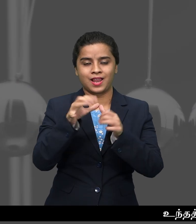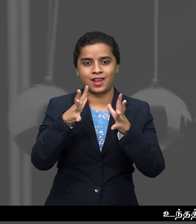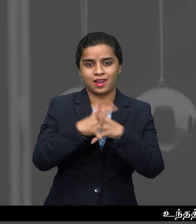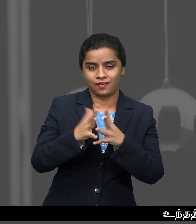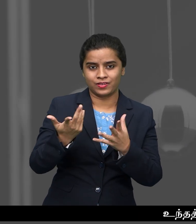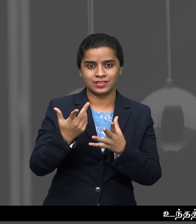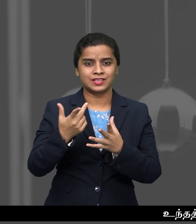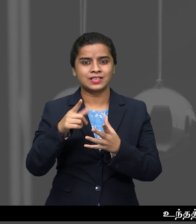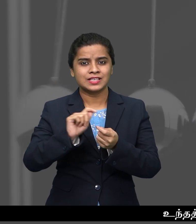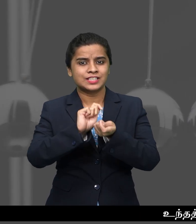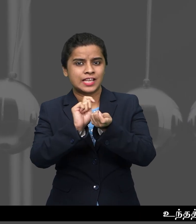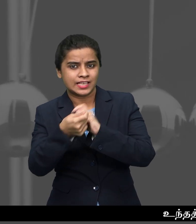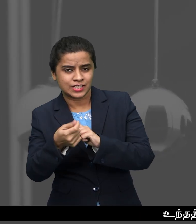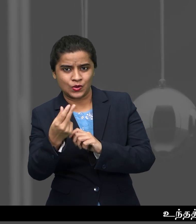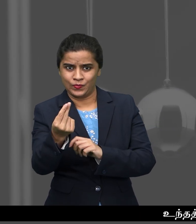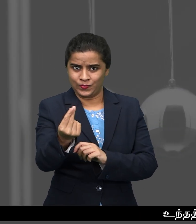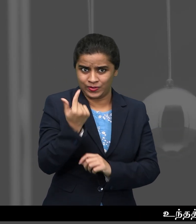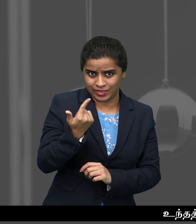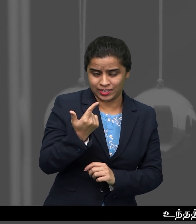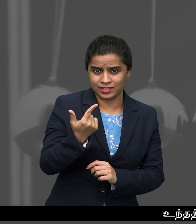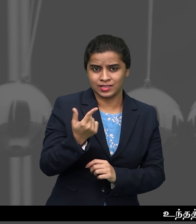உந்தத்தின் பாதுகாப்பு விதி